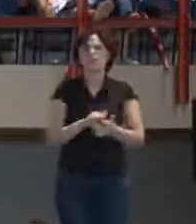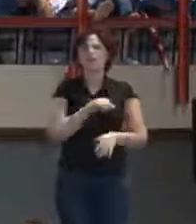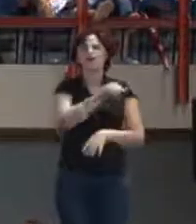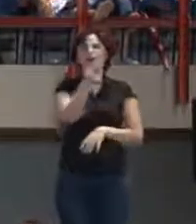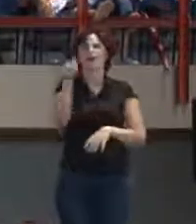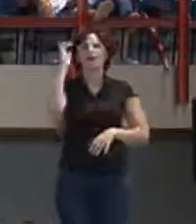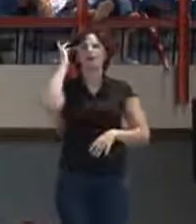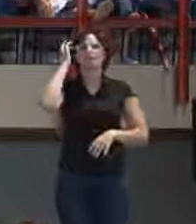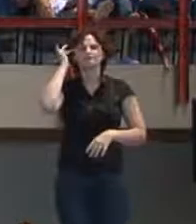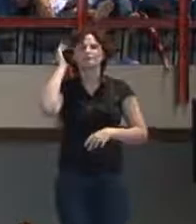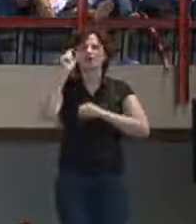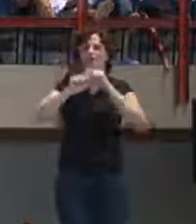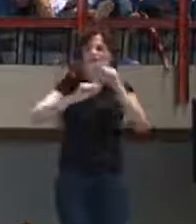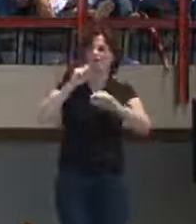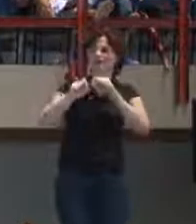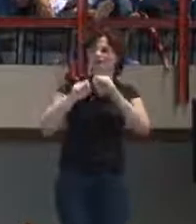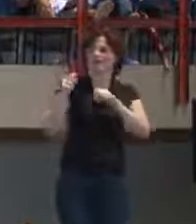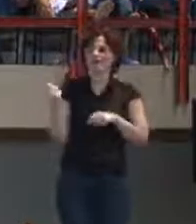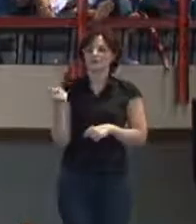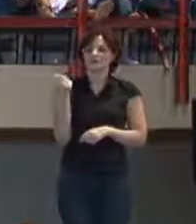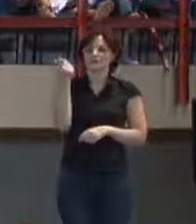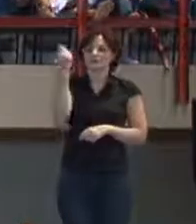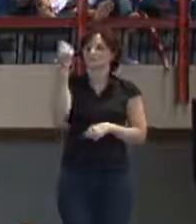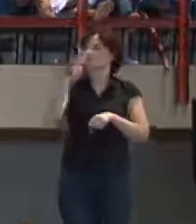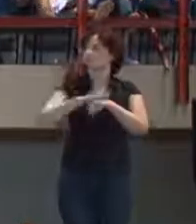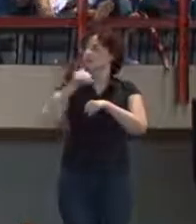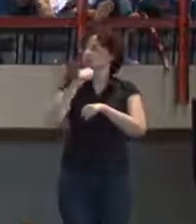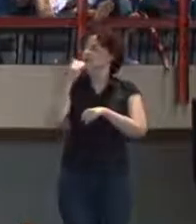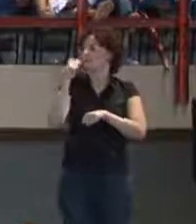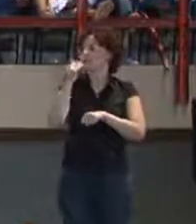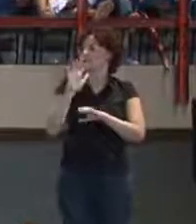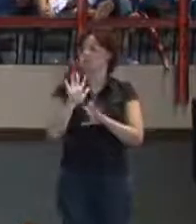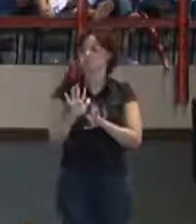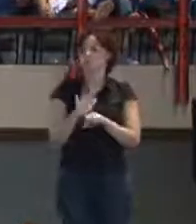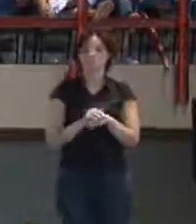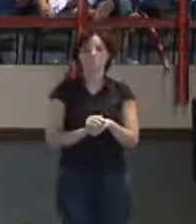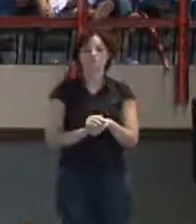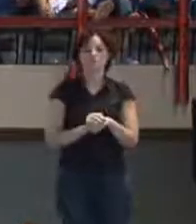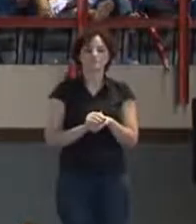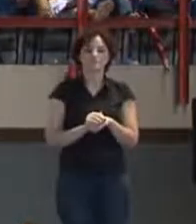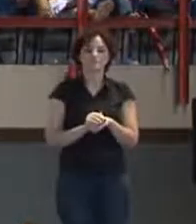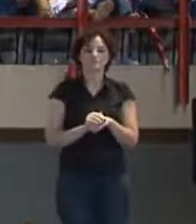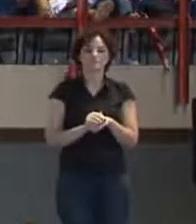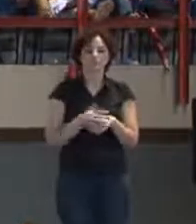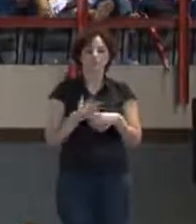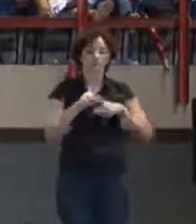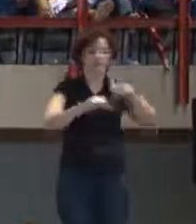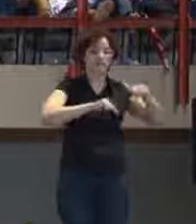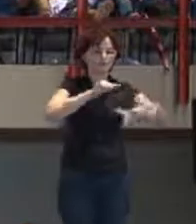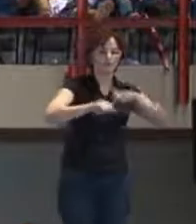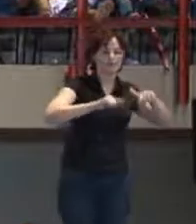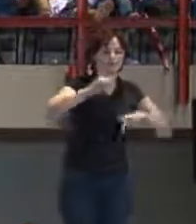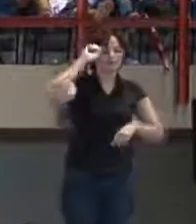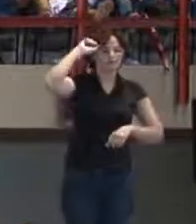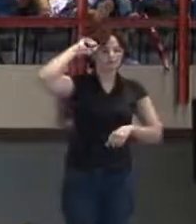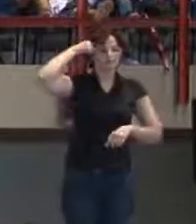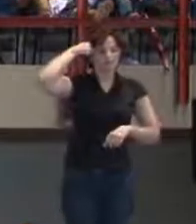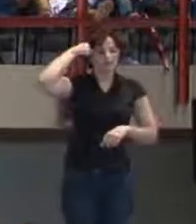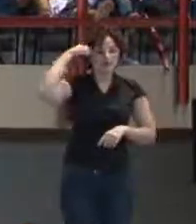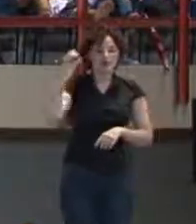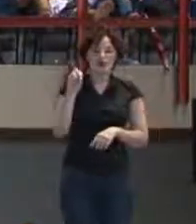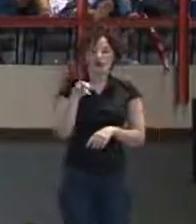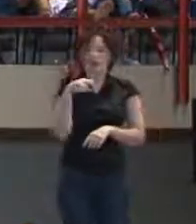O que você acha que é mais rentável? Não tenho medo de responder. Você acha que é mais rentável o trabalho do negro